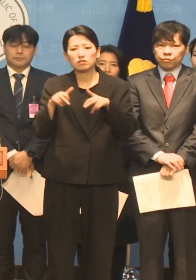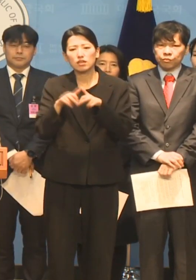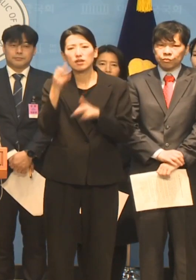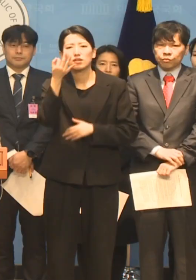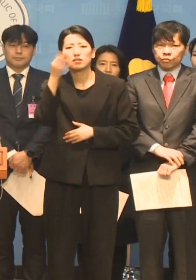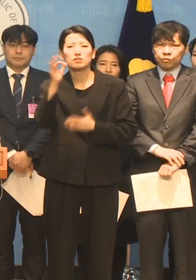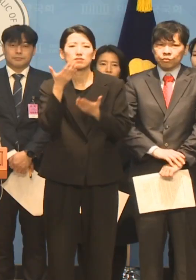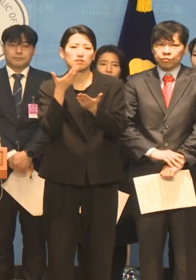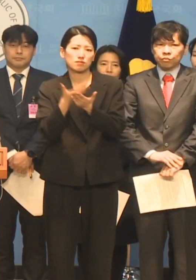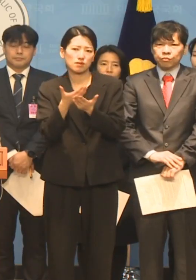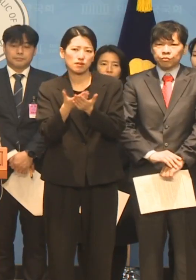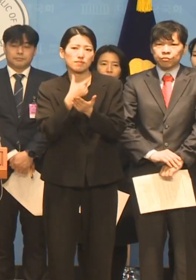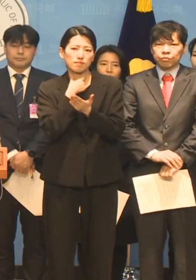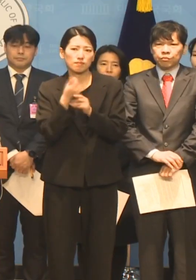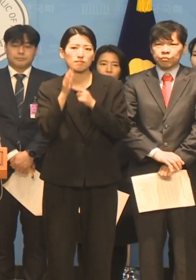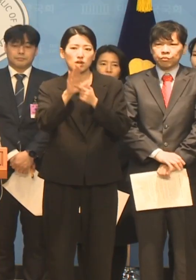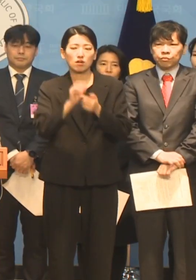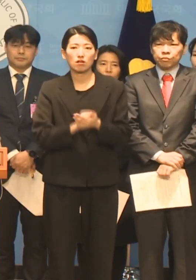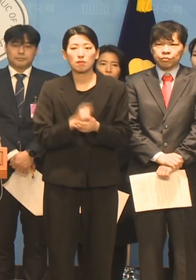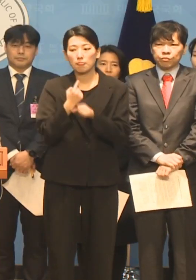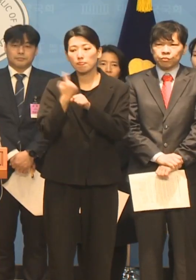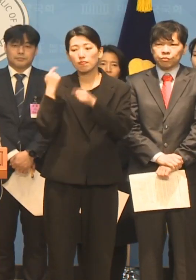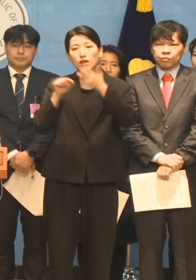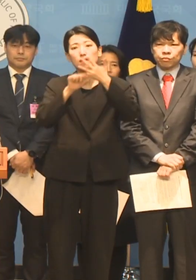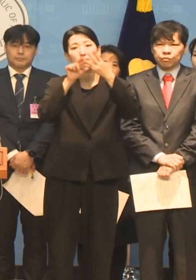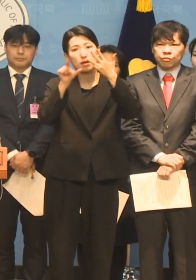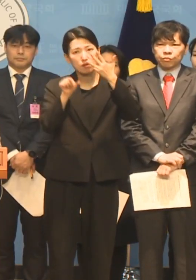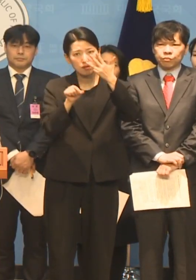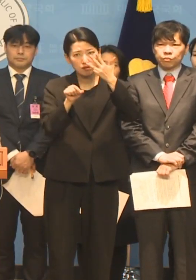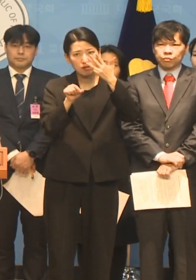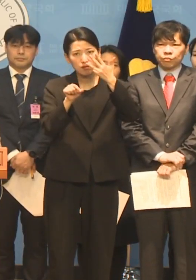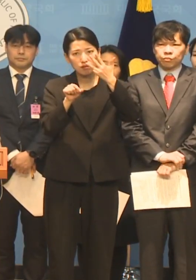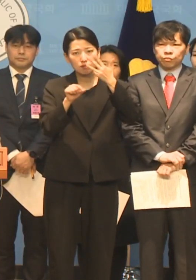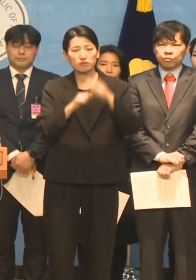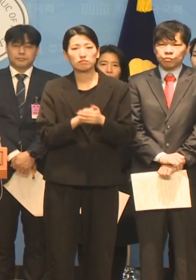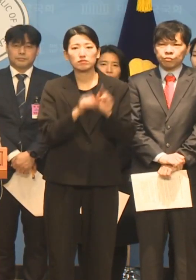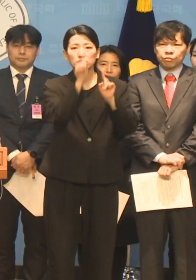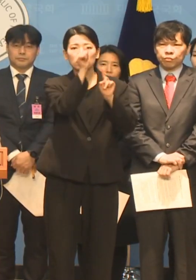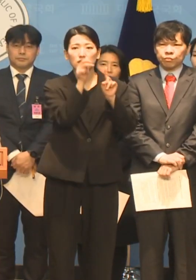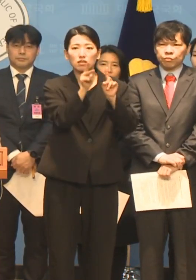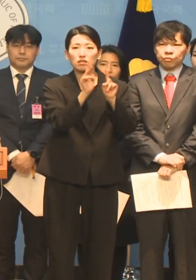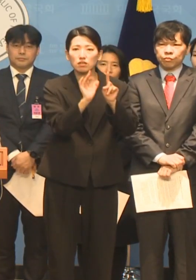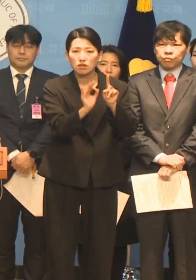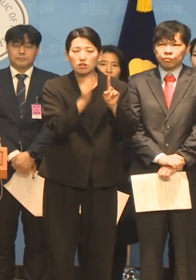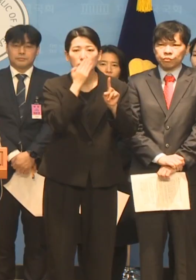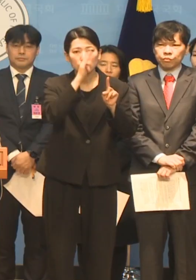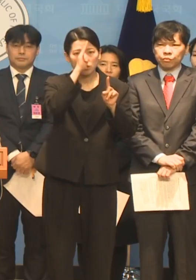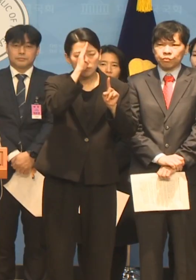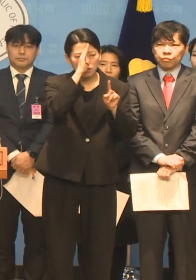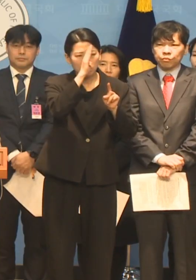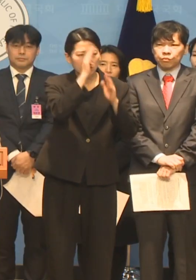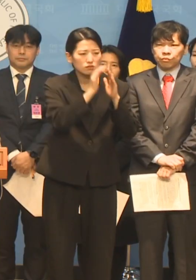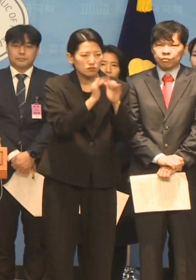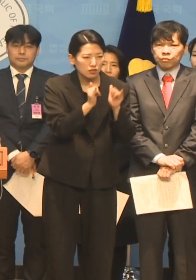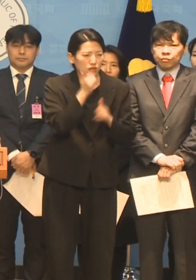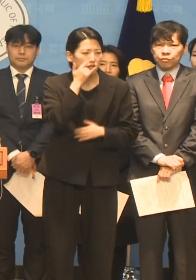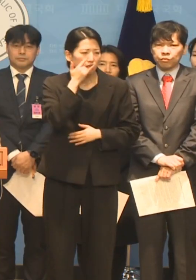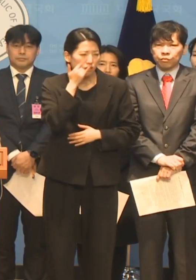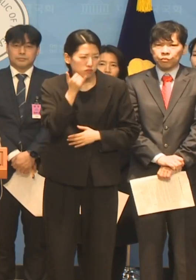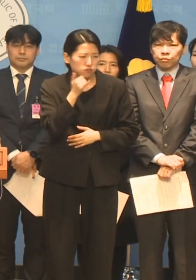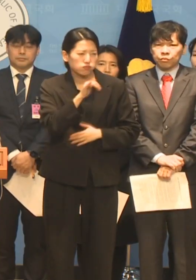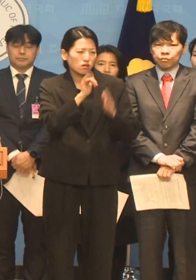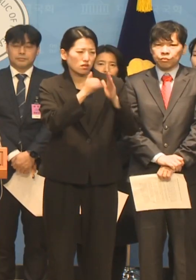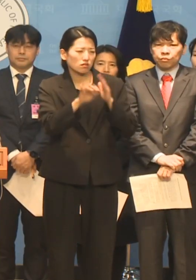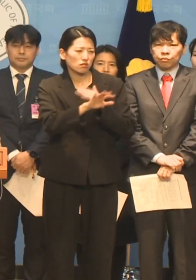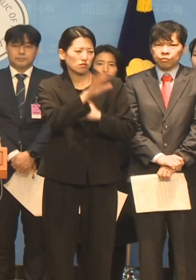섰습니다. 작년 8월 저희는 1형 당뇨병 환자와 가족들이 겪는 신체적,